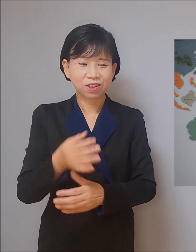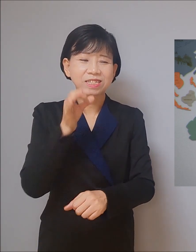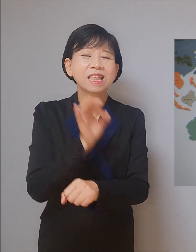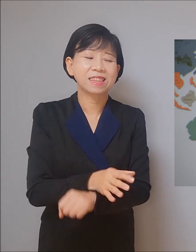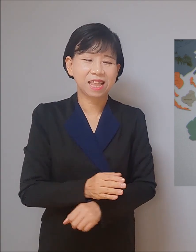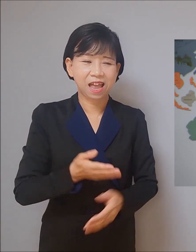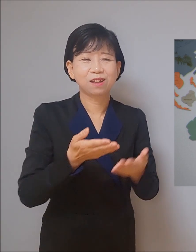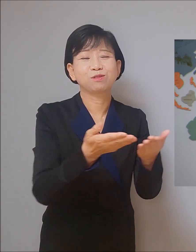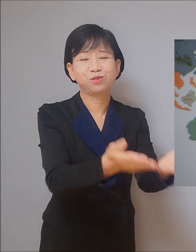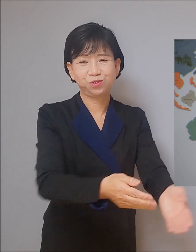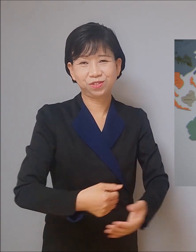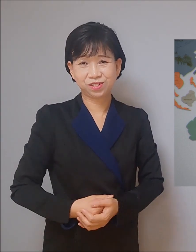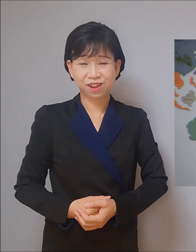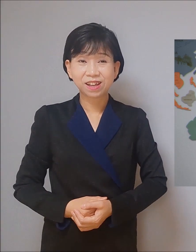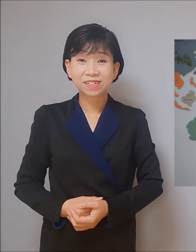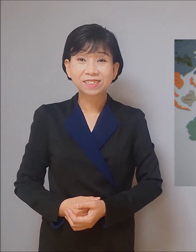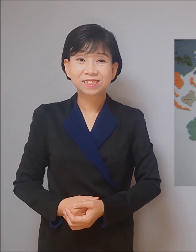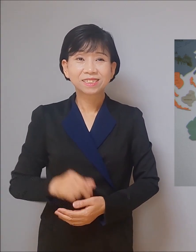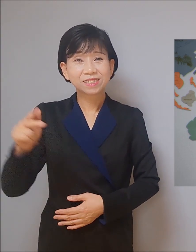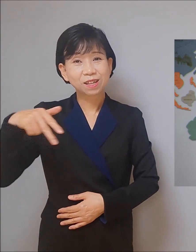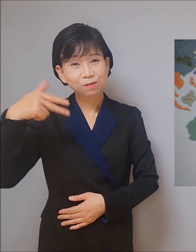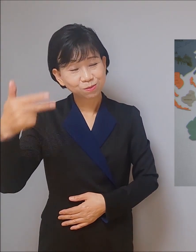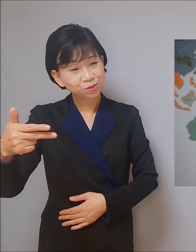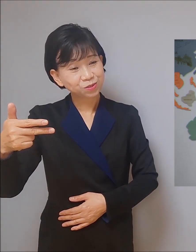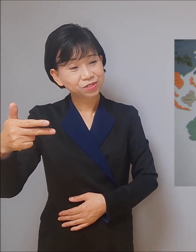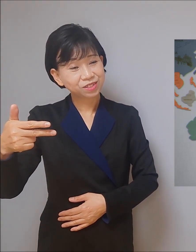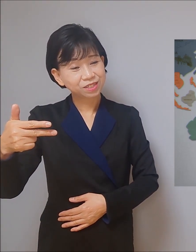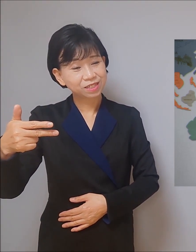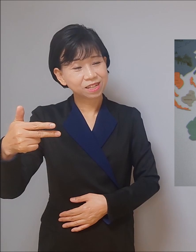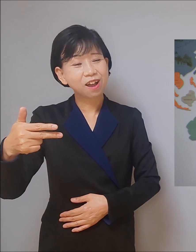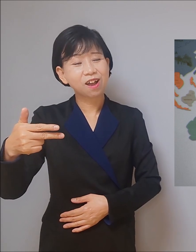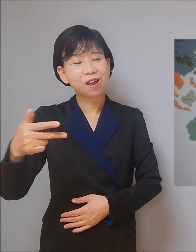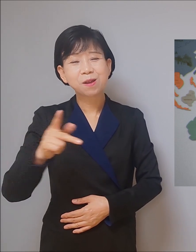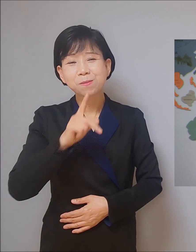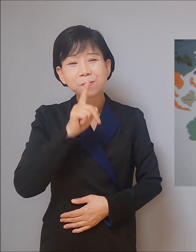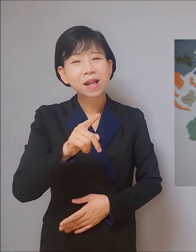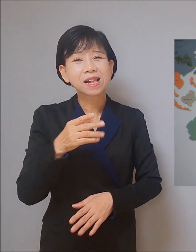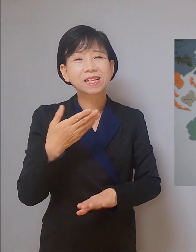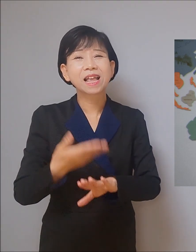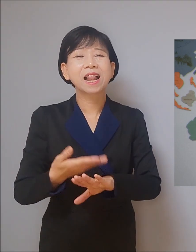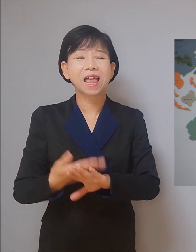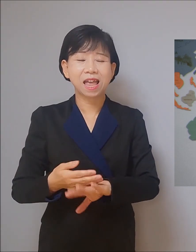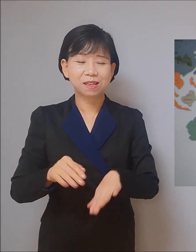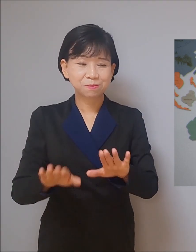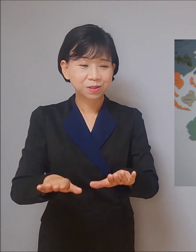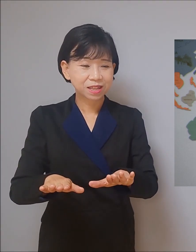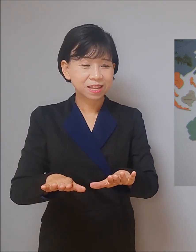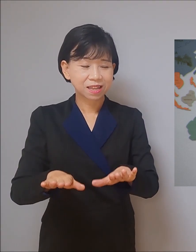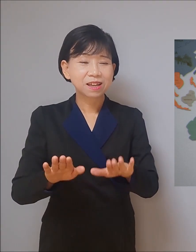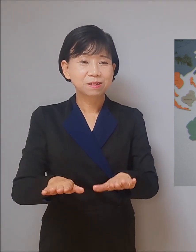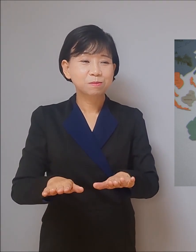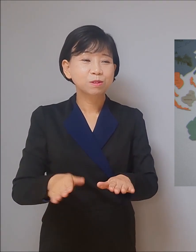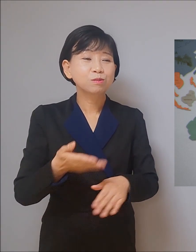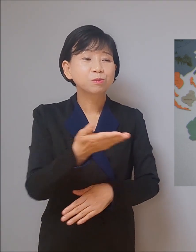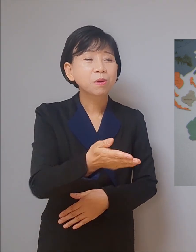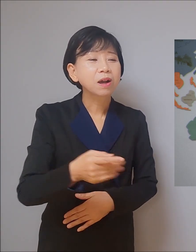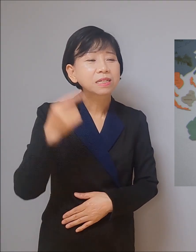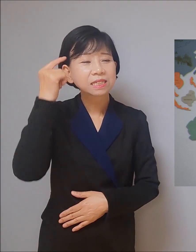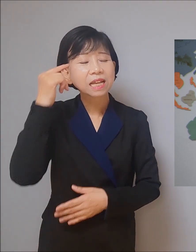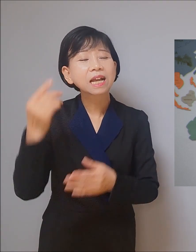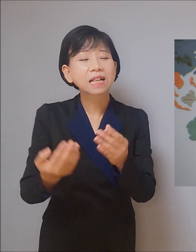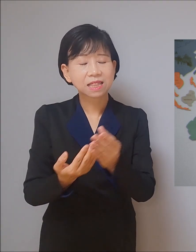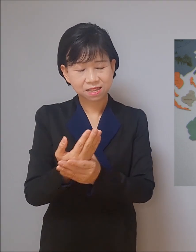네, 네. 다음 주는 또 다를 거예요. 그래서 이번 주는 생각나서 하나 샀어. 거짓말 아니잖아요,